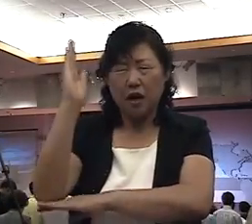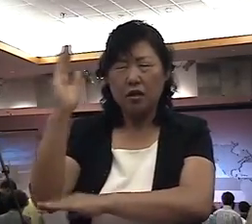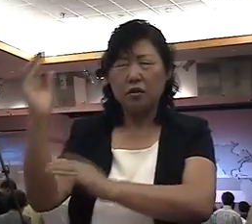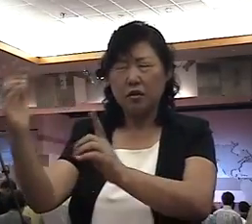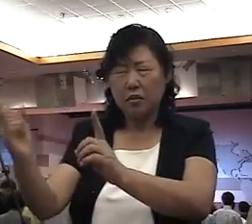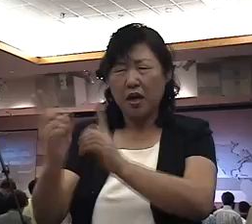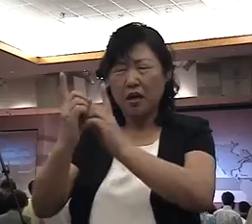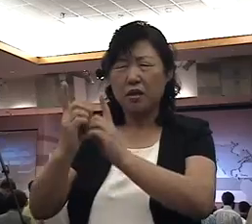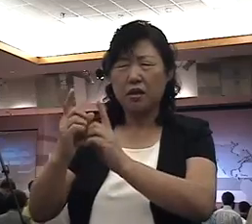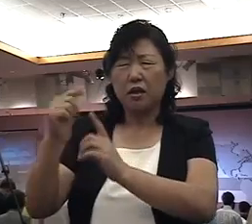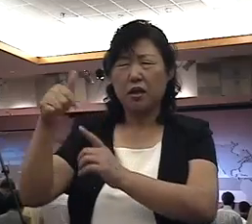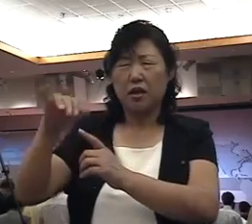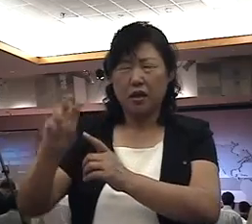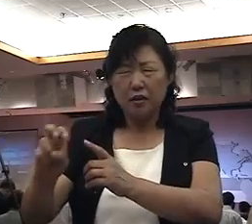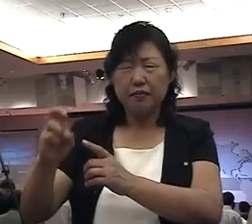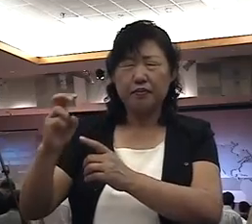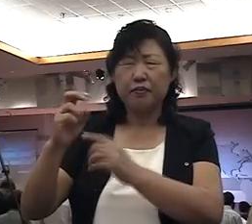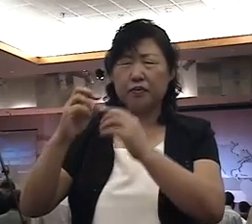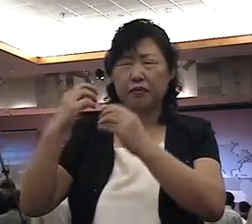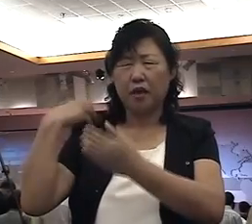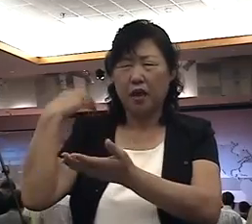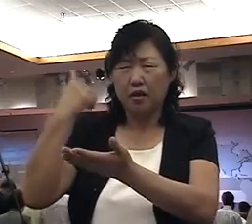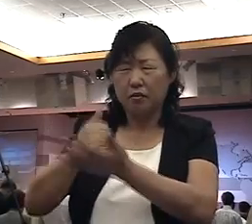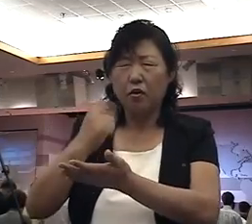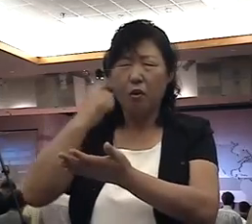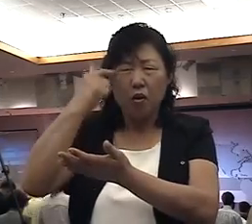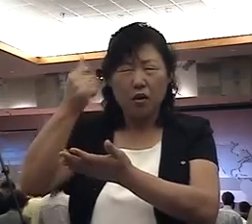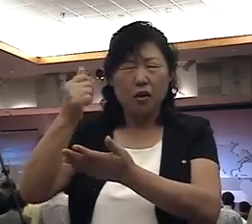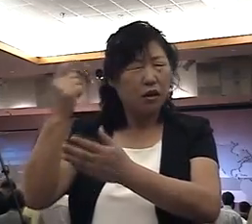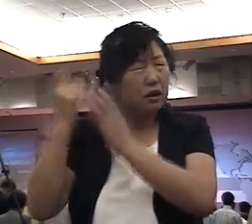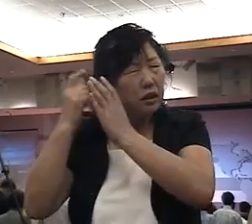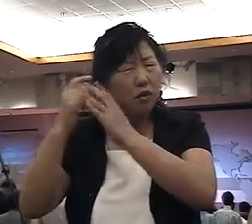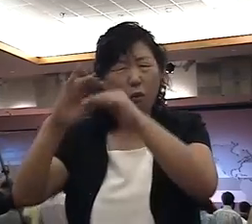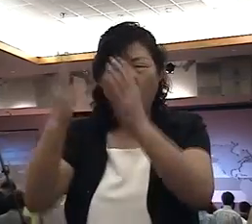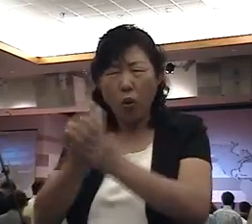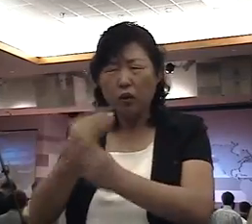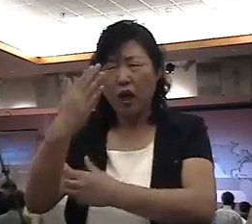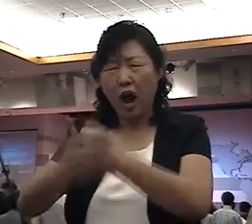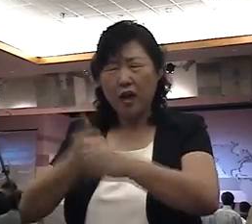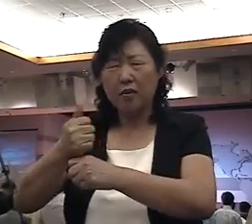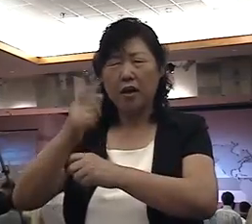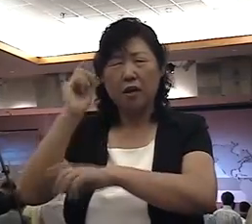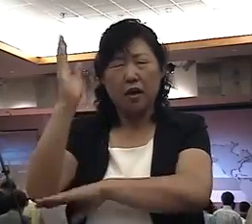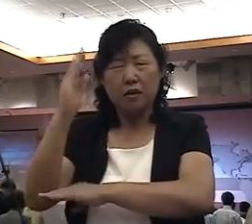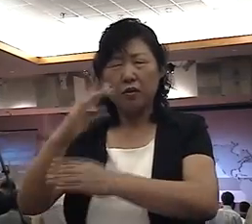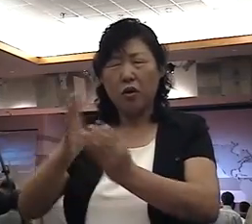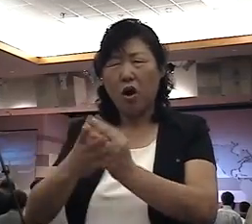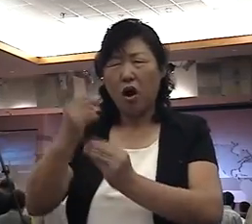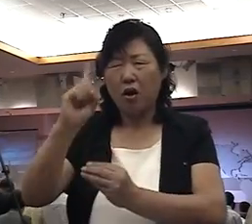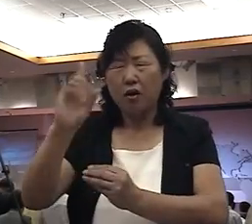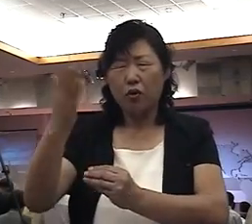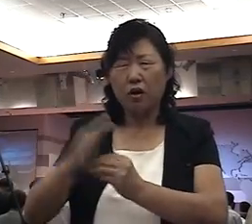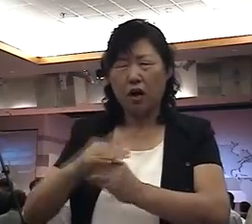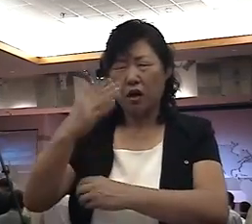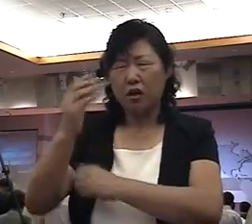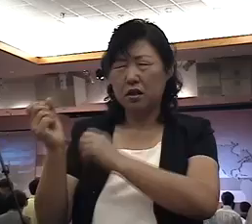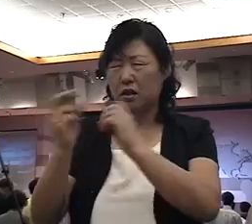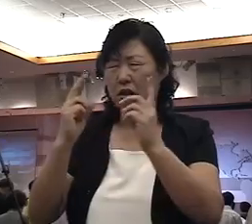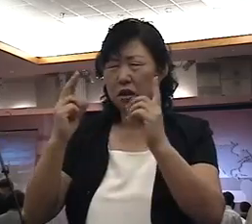목사님과 듣는 우리 모든 회중이 하나님의 말씀으로 하나 되어 살아 역사하시는 하나님을 만나고 우리 가운데